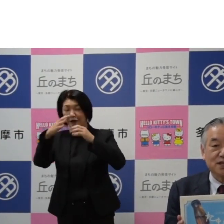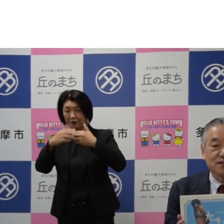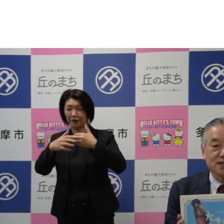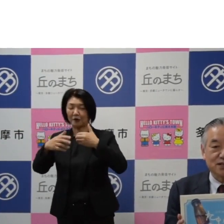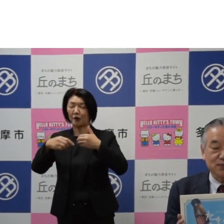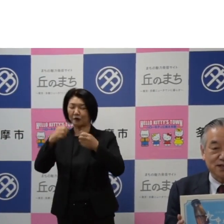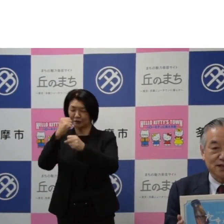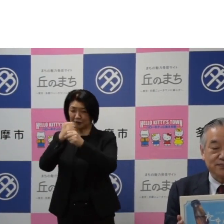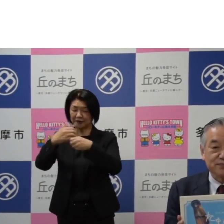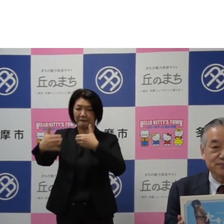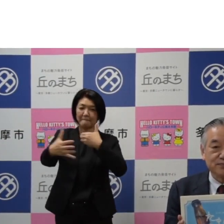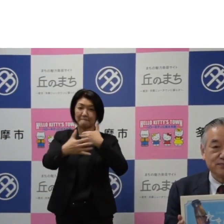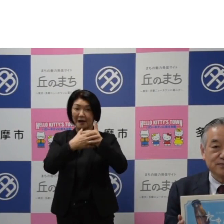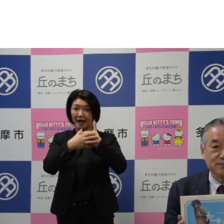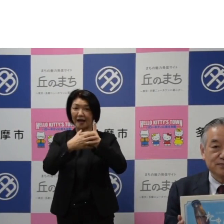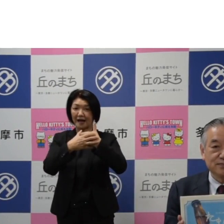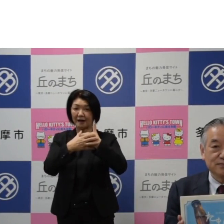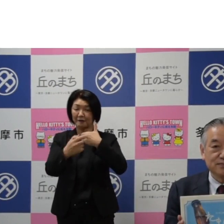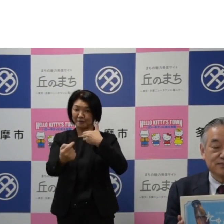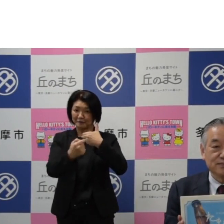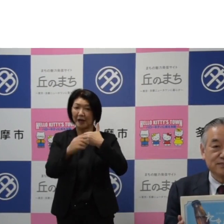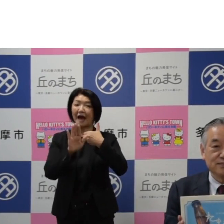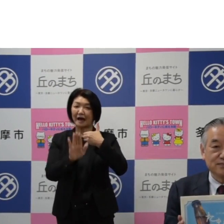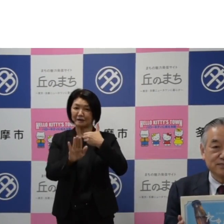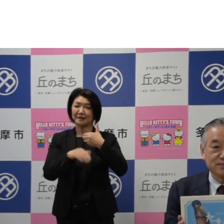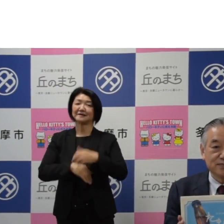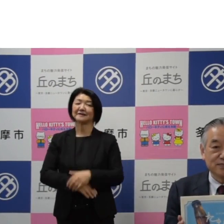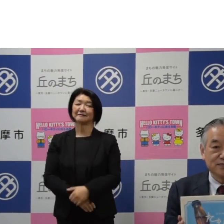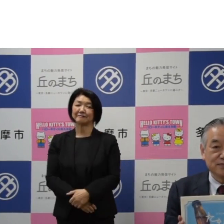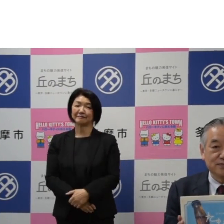を作成しました。